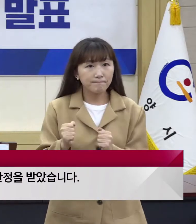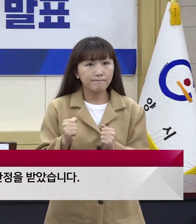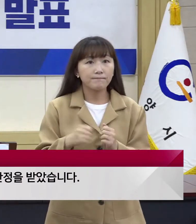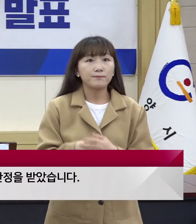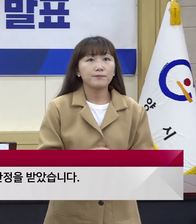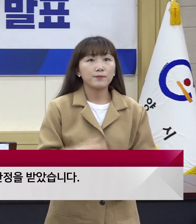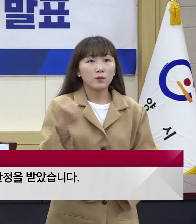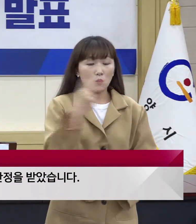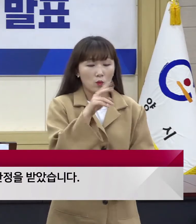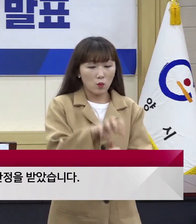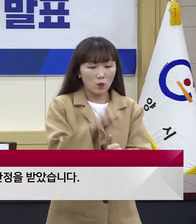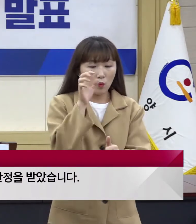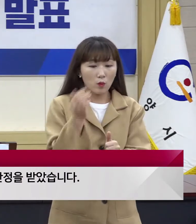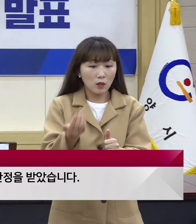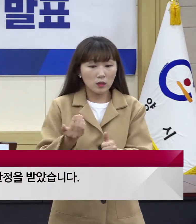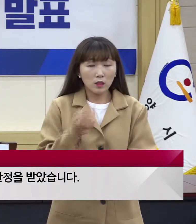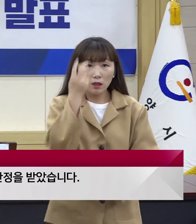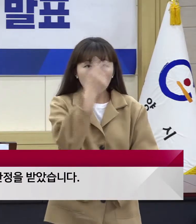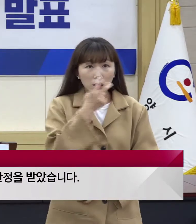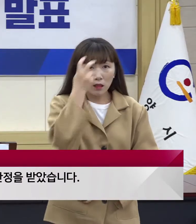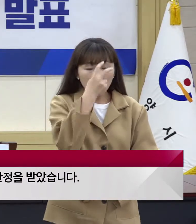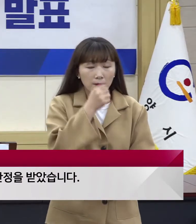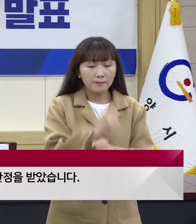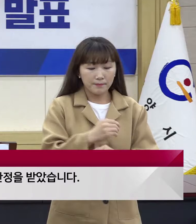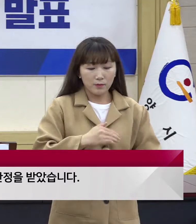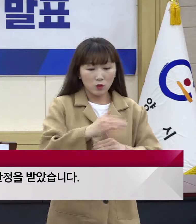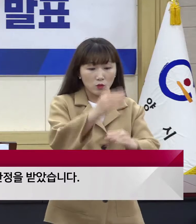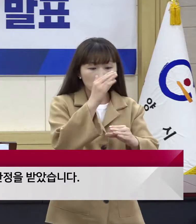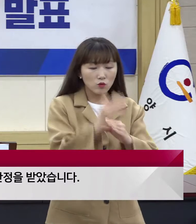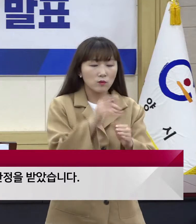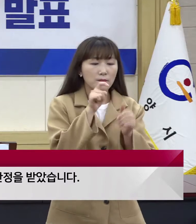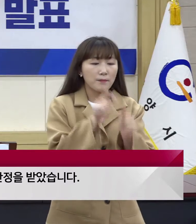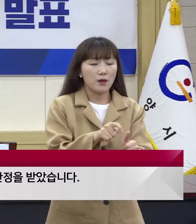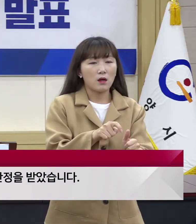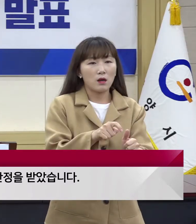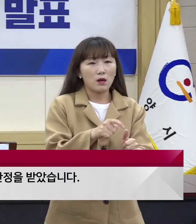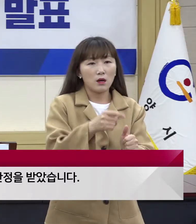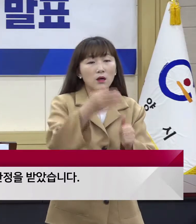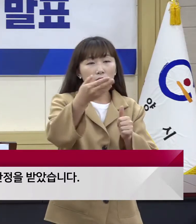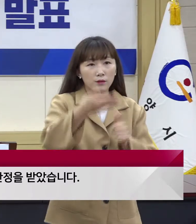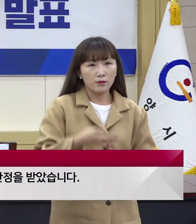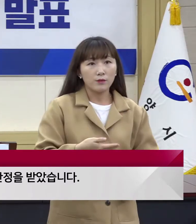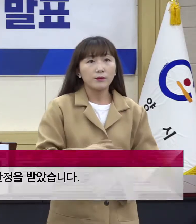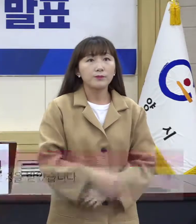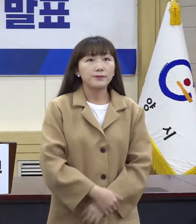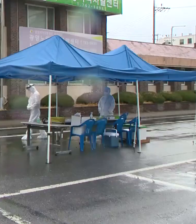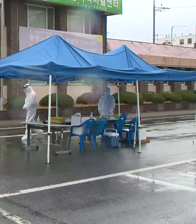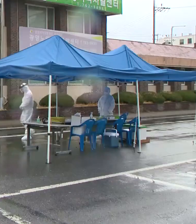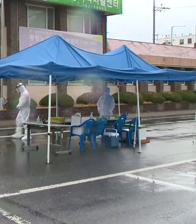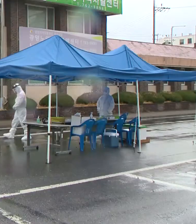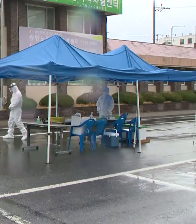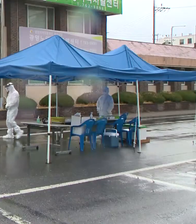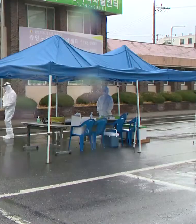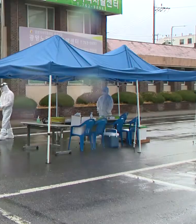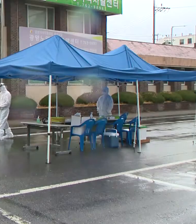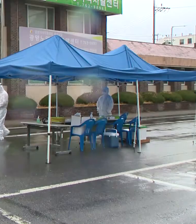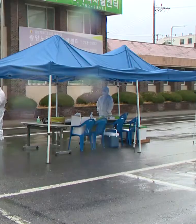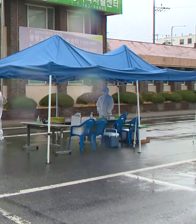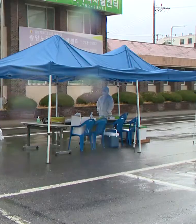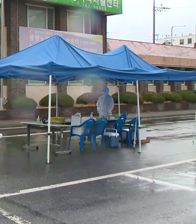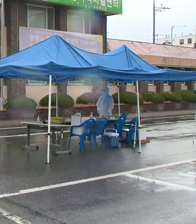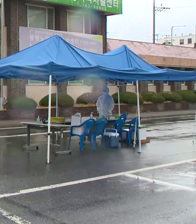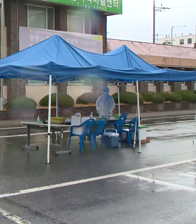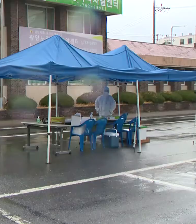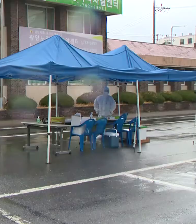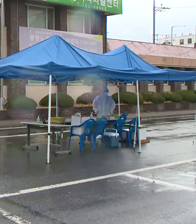있었고 해제 전 검체 검사에서 확진 판정을 받았습니다. 광양에서 음성